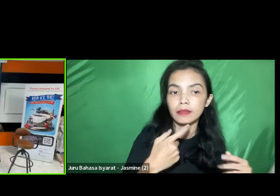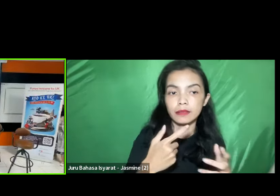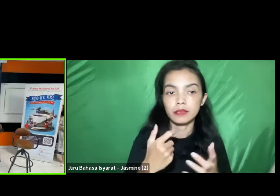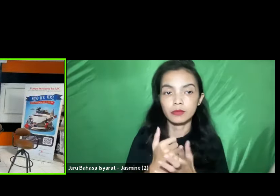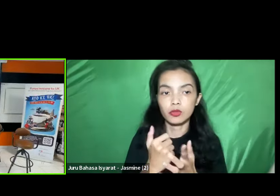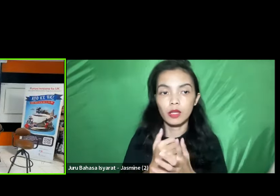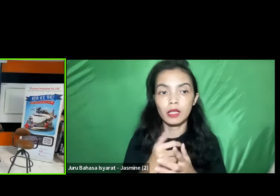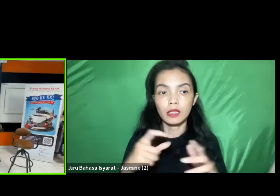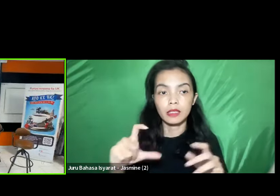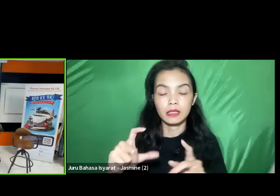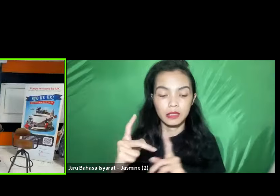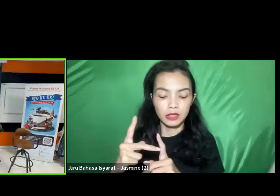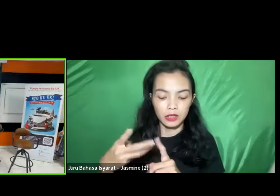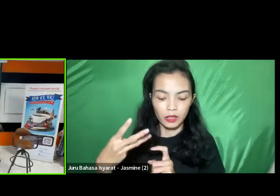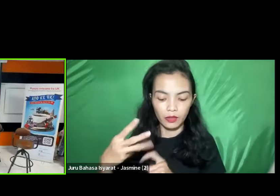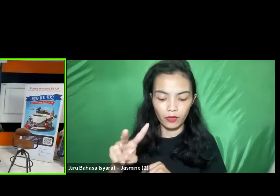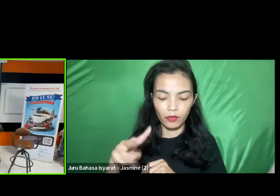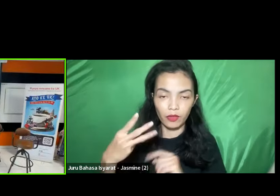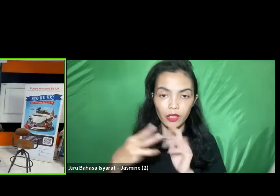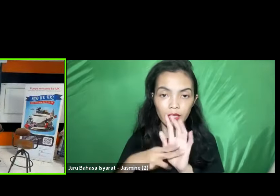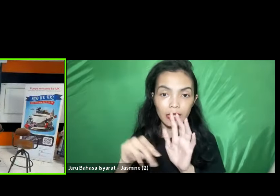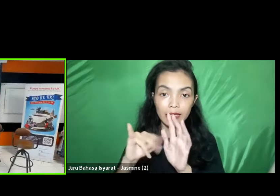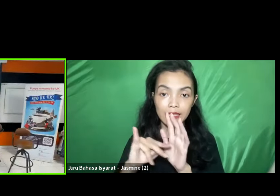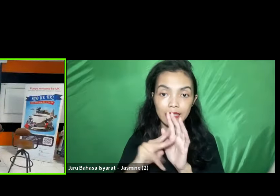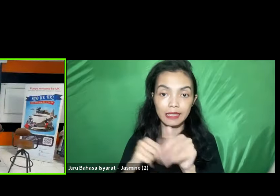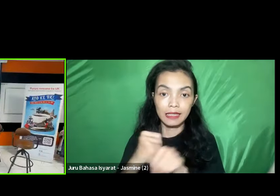ini kalau teman-teman bisa baca orang-orang